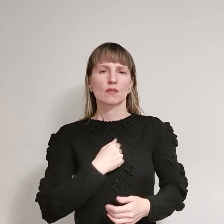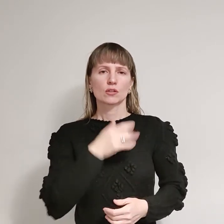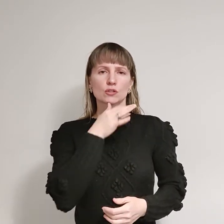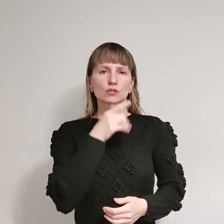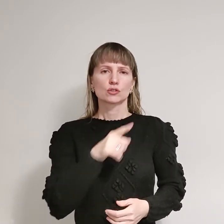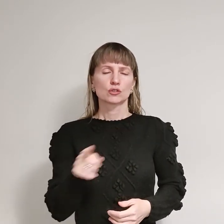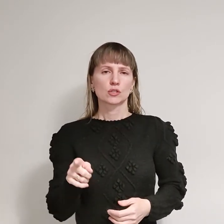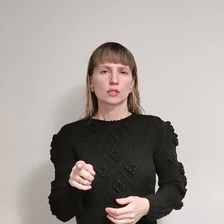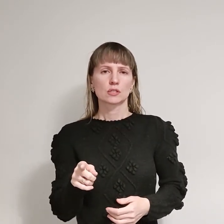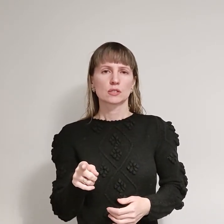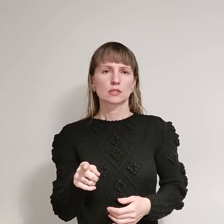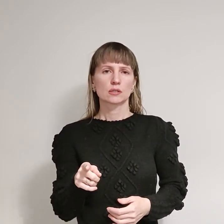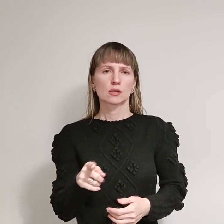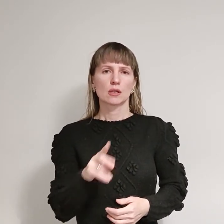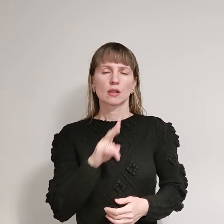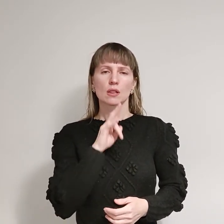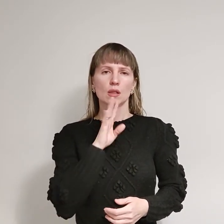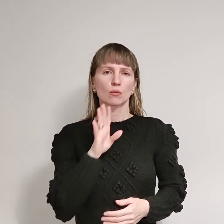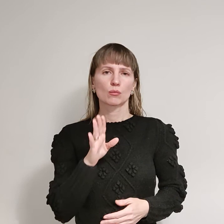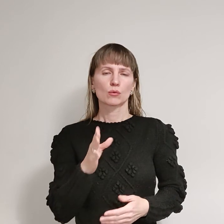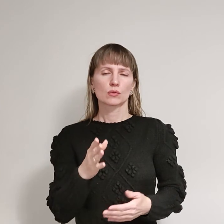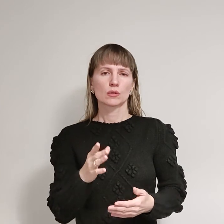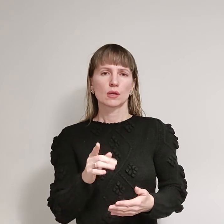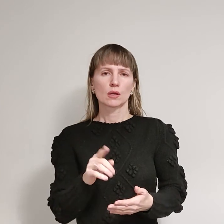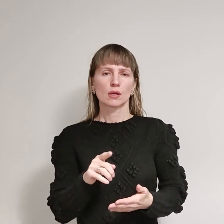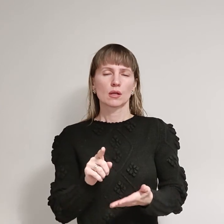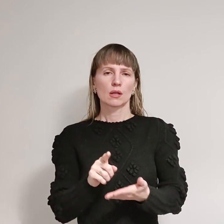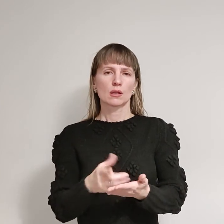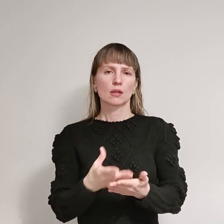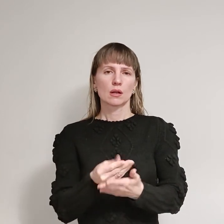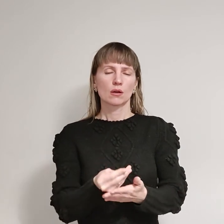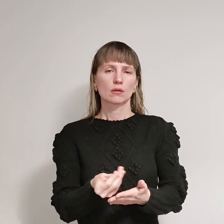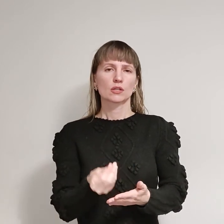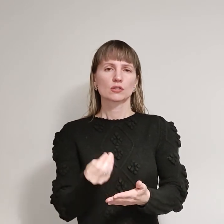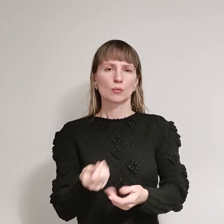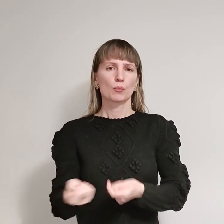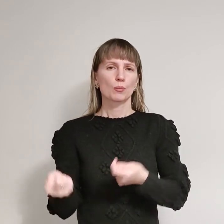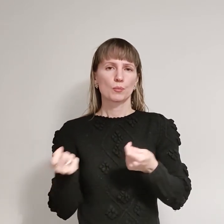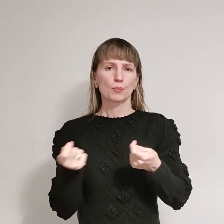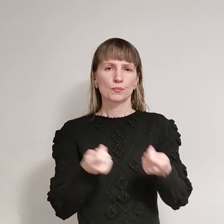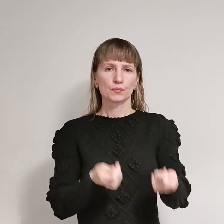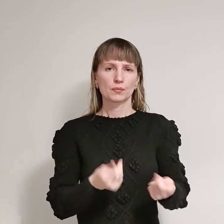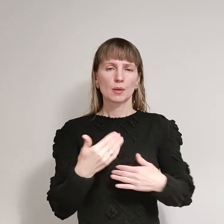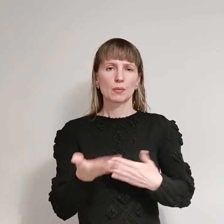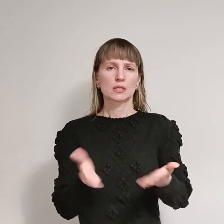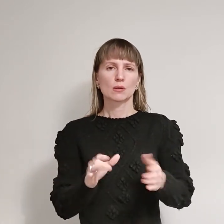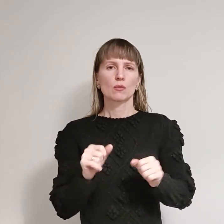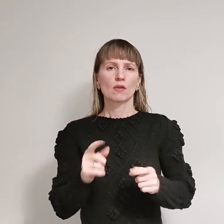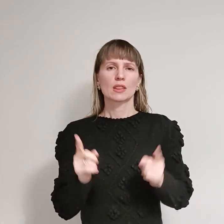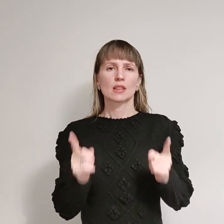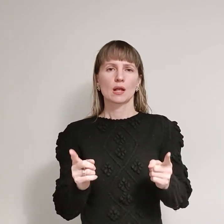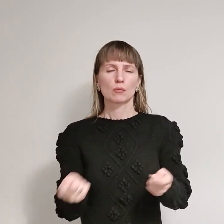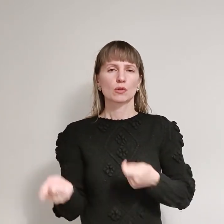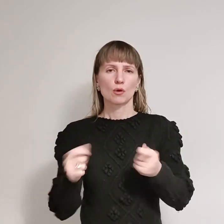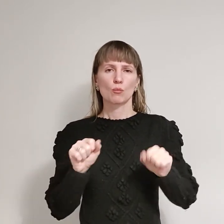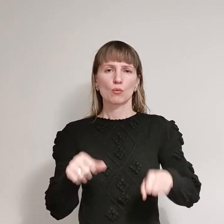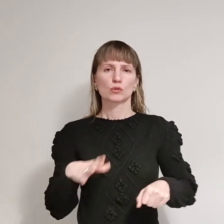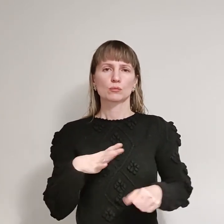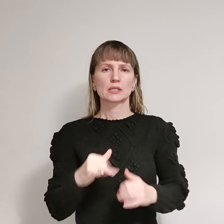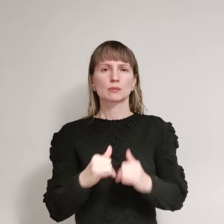зберігання не буде нараховуватися. Зараз ці посилки доставляються, але бувають лише, що терміни доставки можуть збільшуватися. Ці